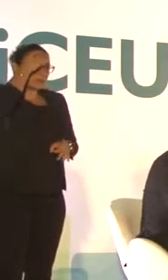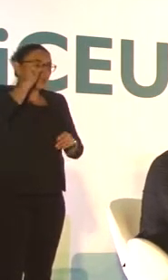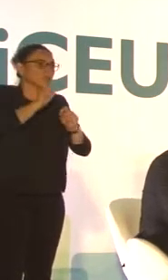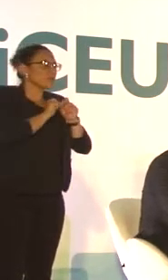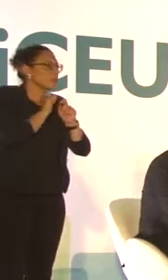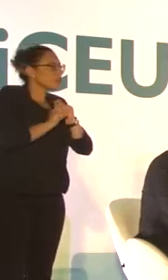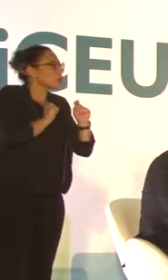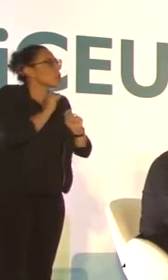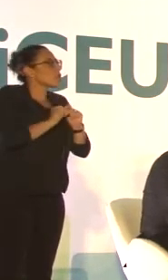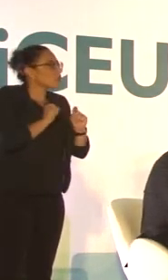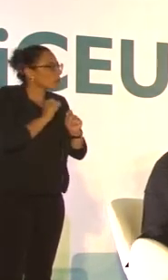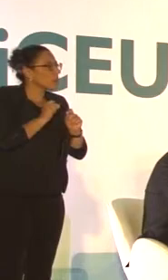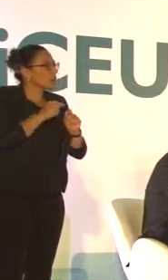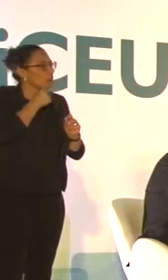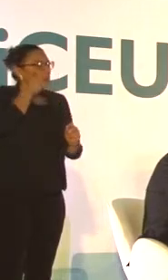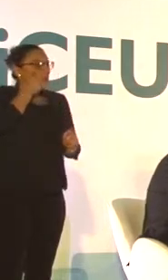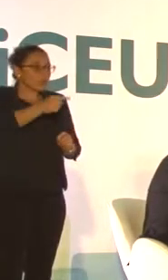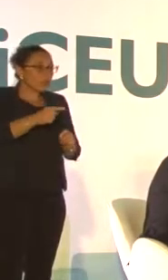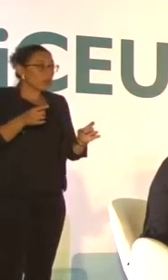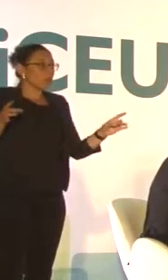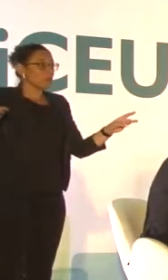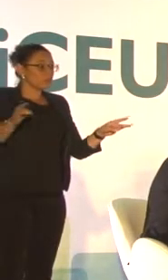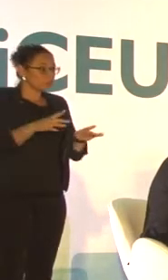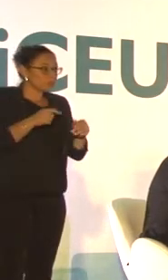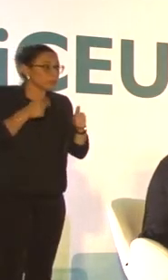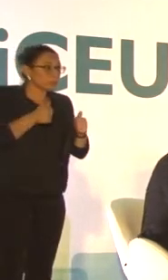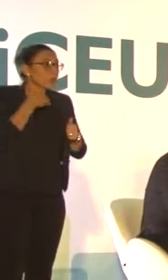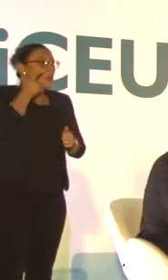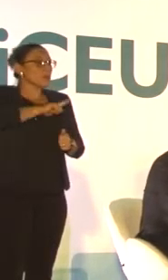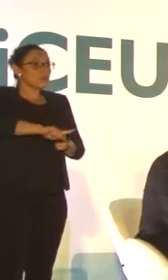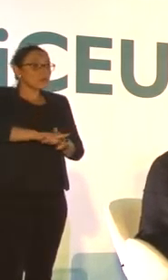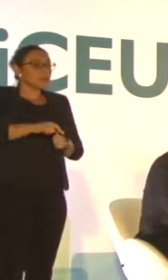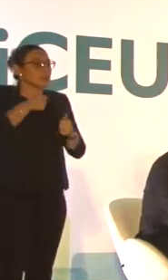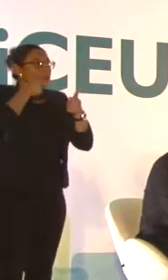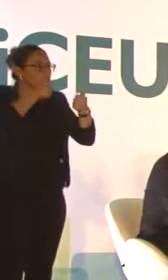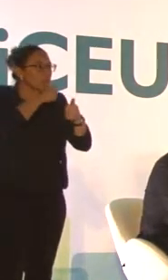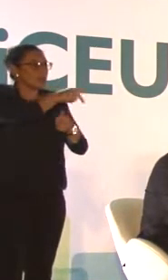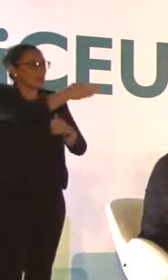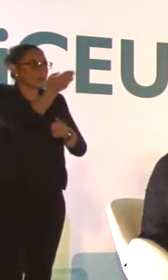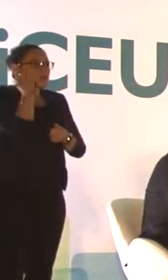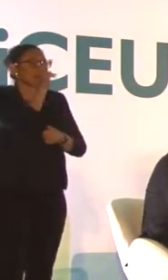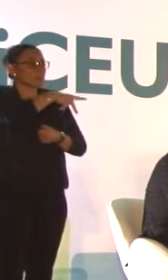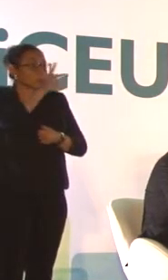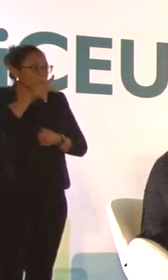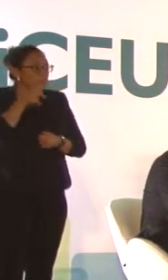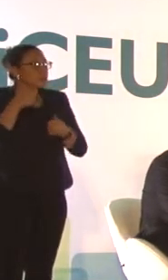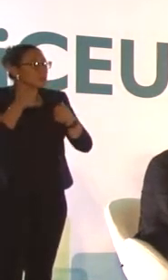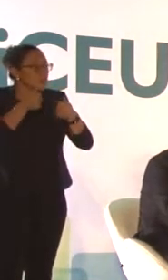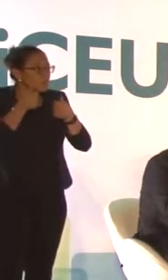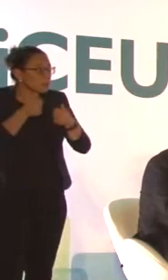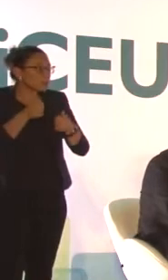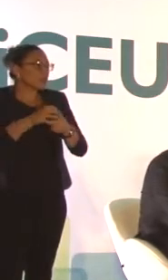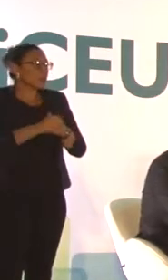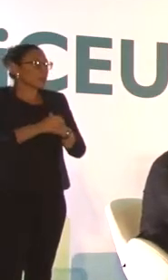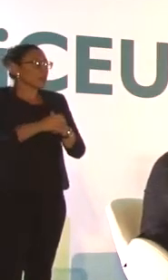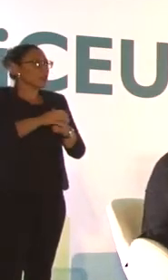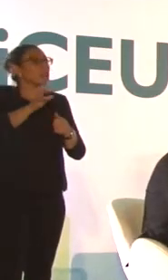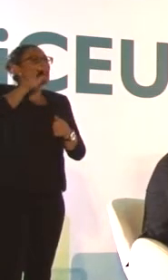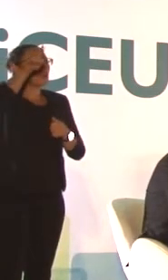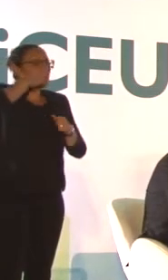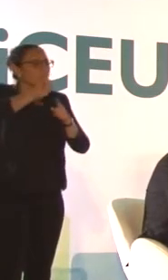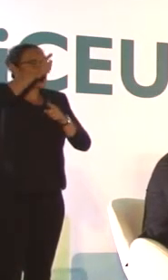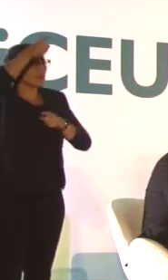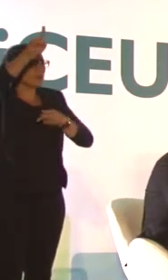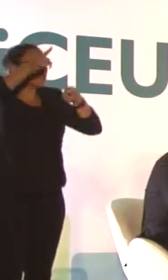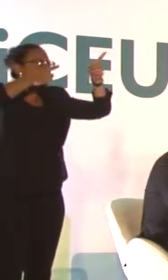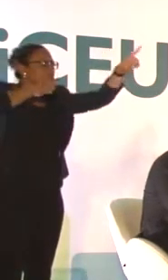vê hoje a sua realização concreta com professores das regiões da periferia de